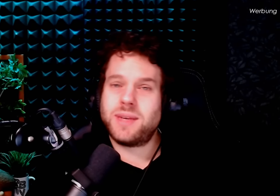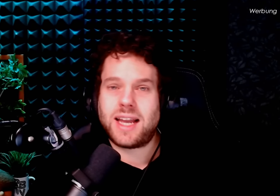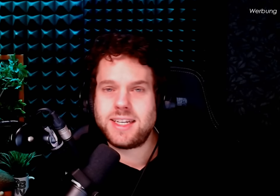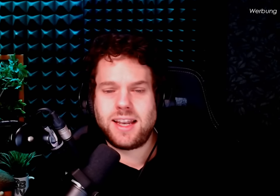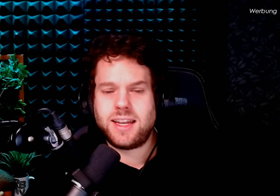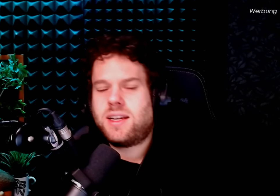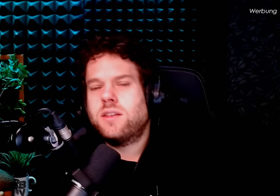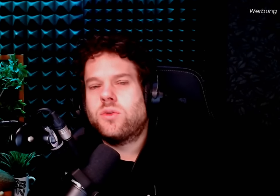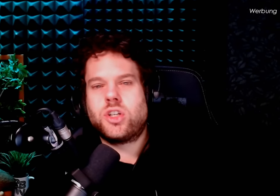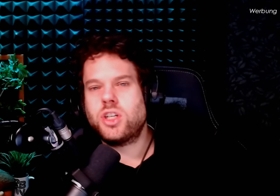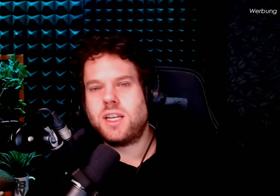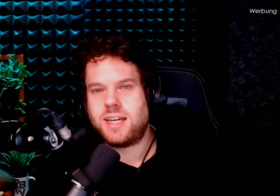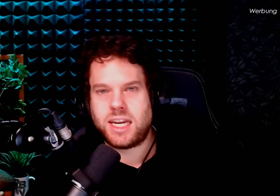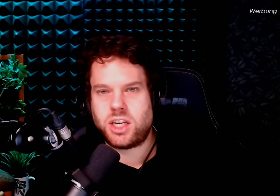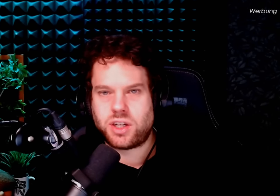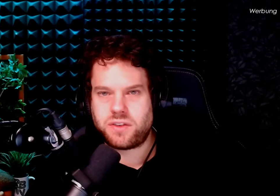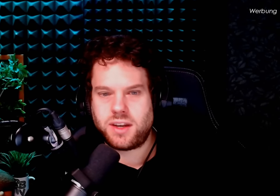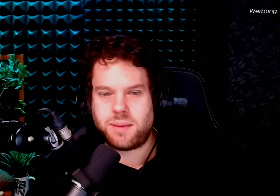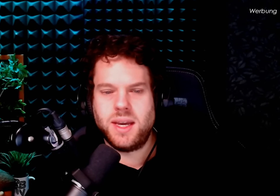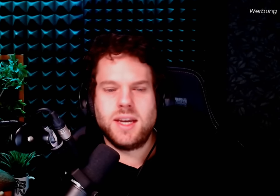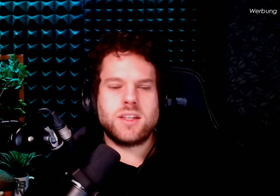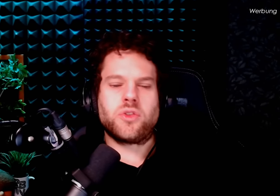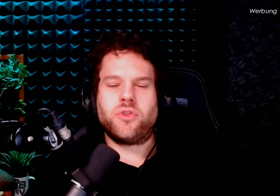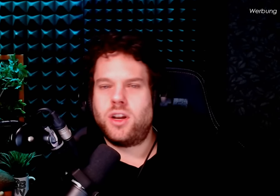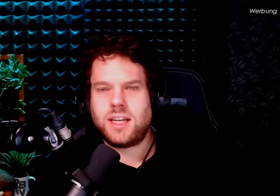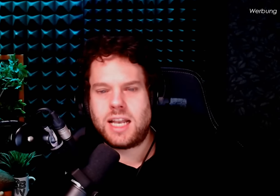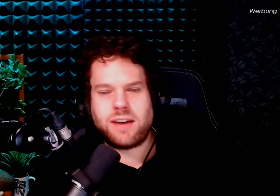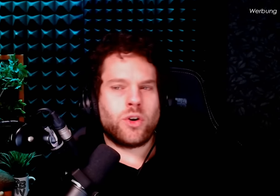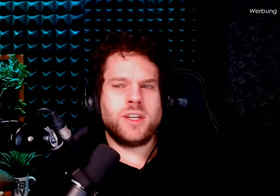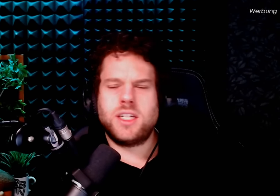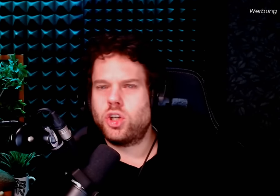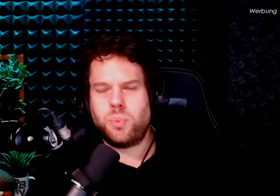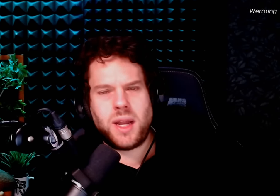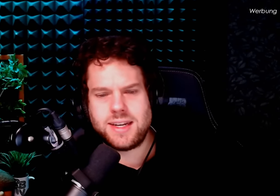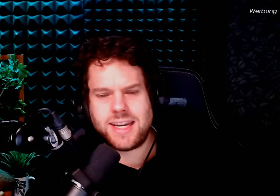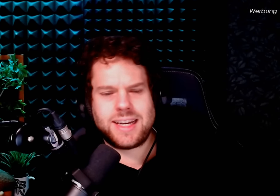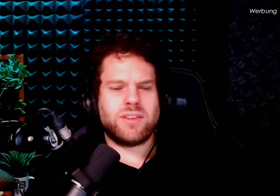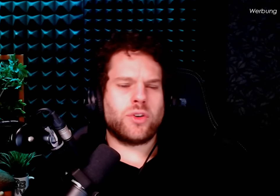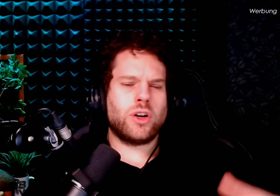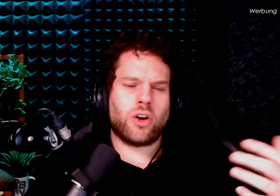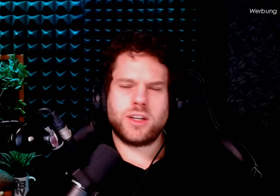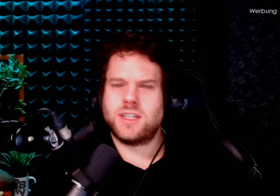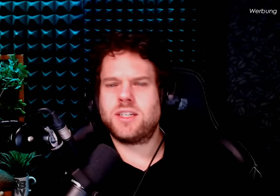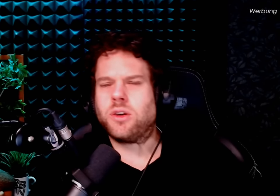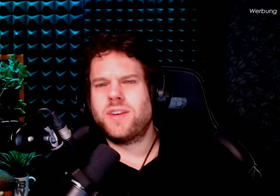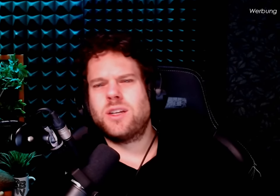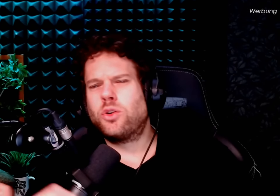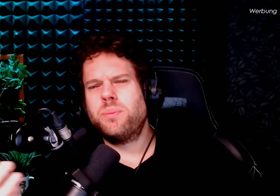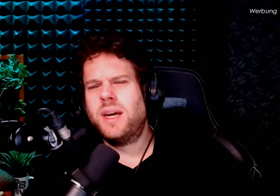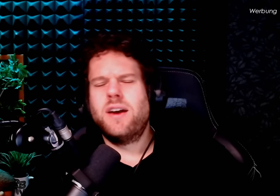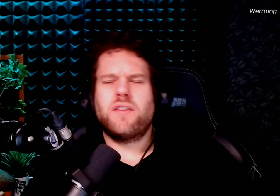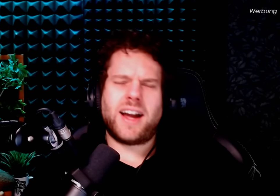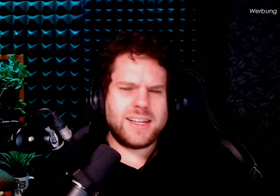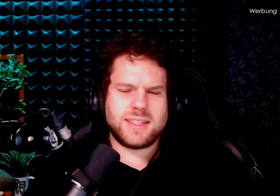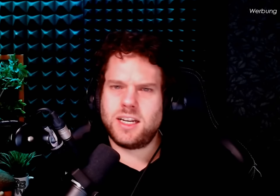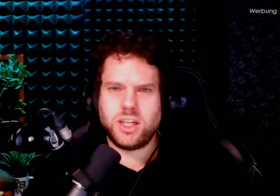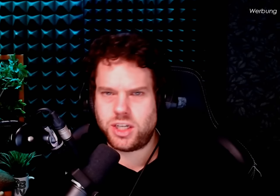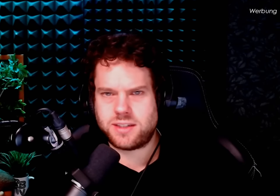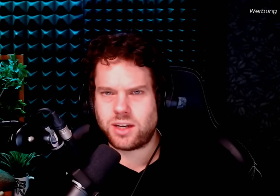im gleichen Land ganz unterschiedliche Eigenschaften haben. Ist doch völlig klar. Wir wollen nicht in Schubladen denken. Wir wollen Leute nicht in irgendwelche dummen, veralteten Klischees